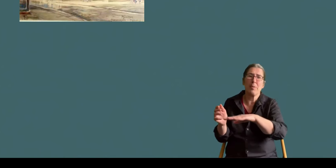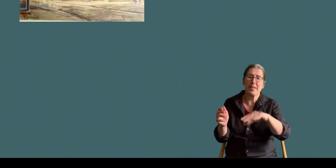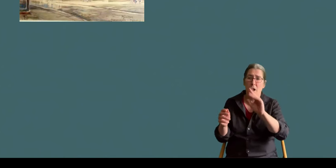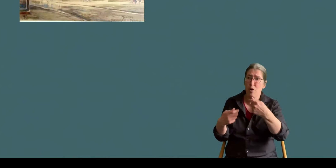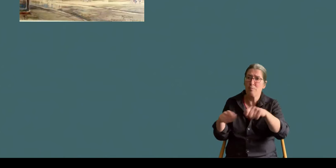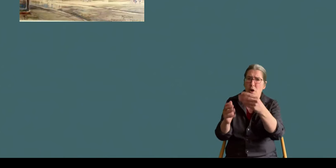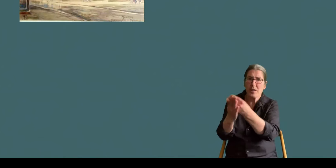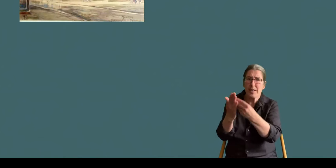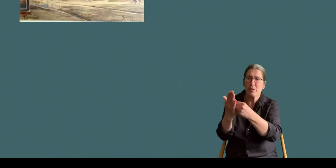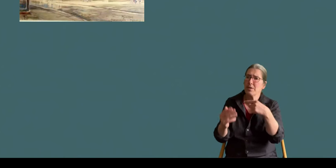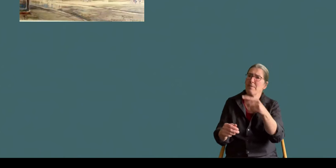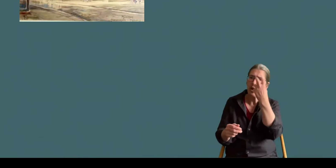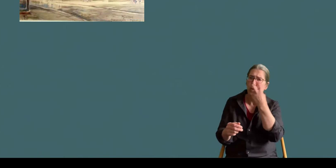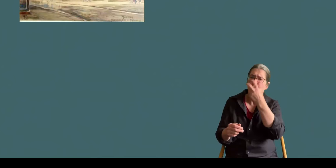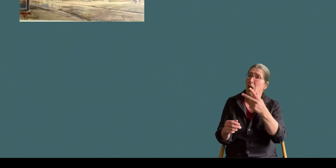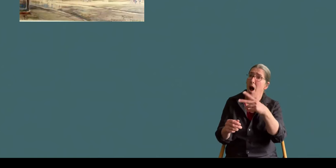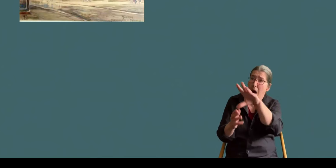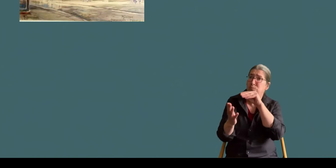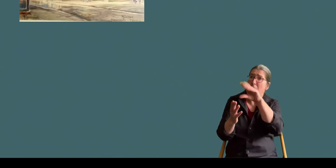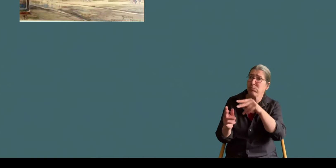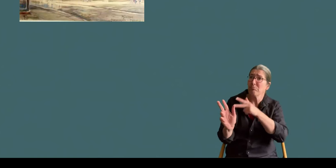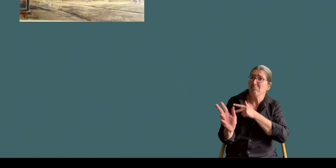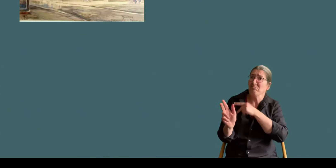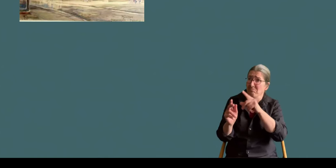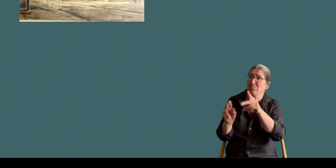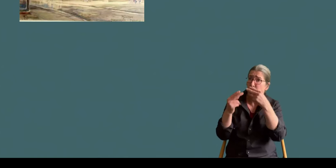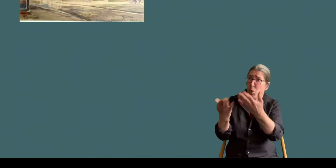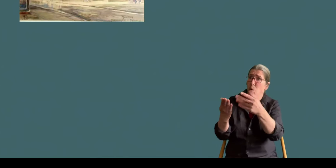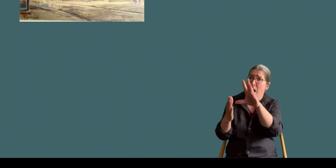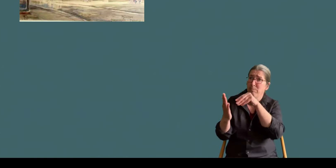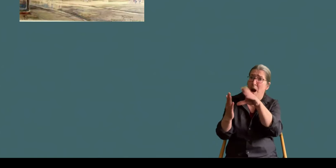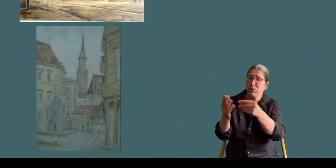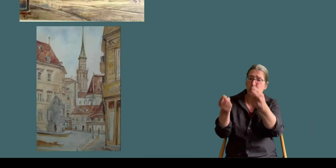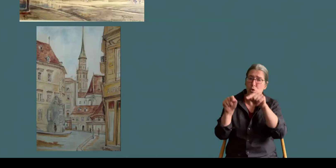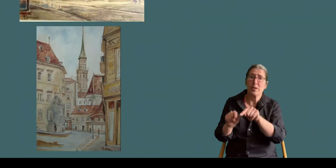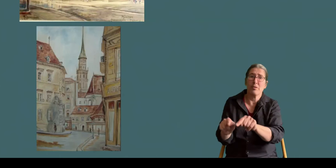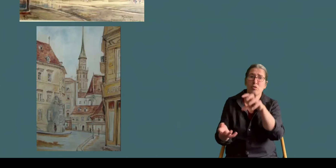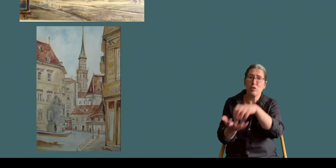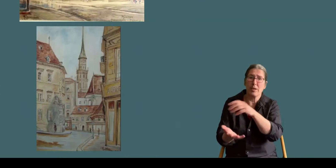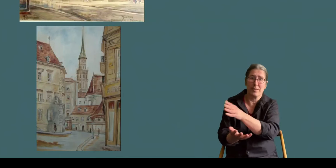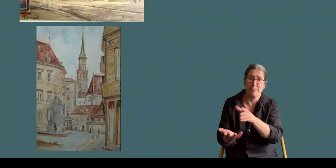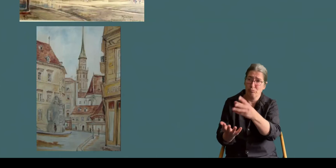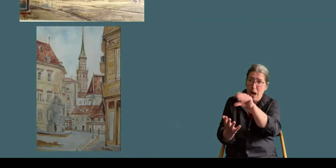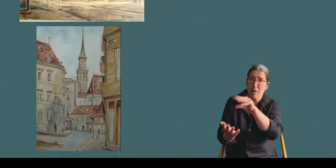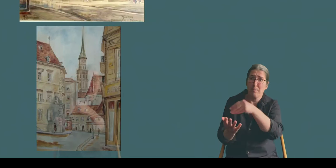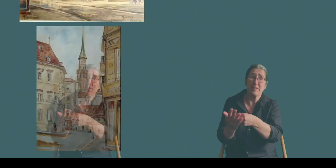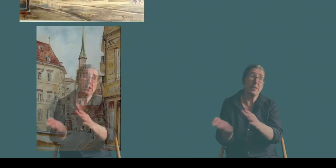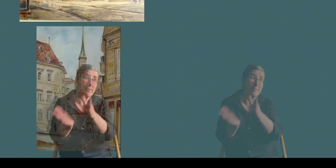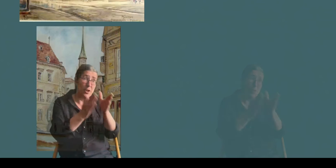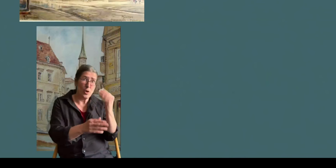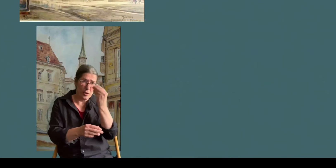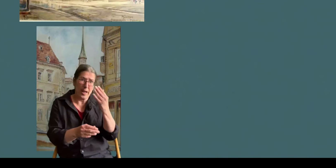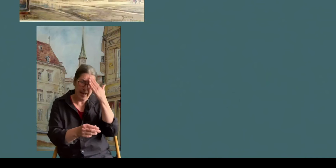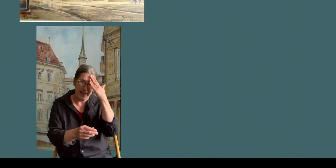eine Gebäudezeichnung. Er hat versucht, möglichst realistisch abzuzeichnen. Und unten drunter auch eine Stadtansicht. Und diese